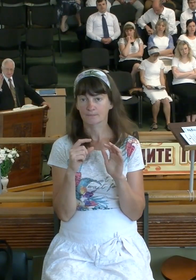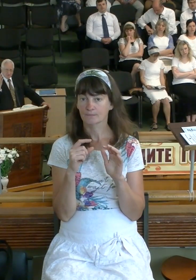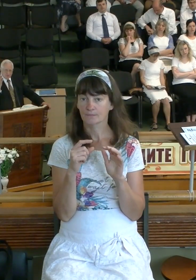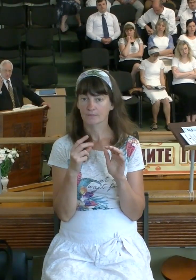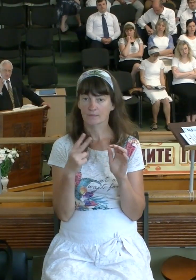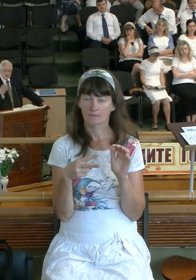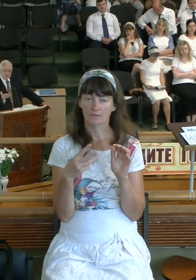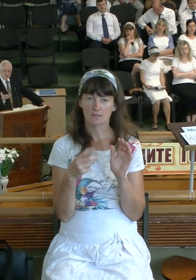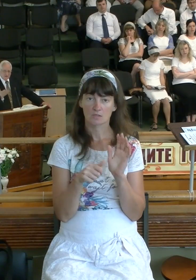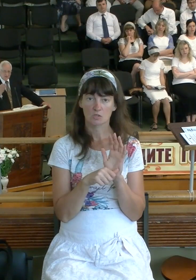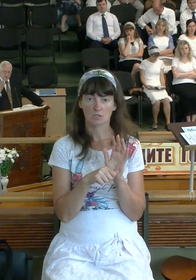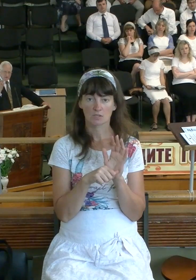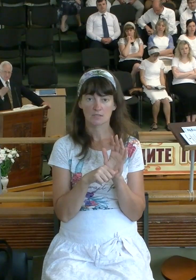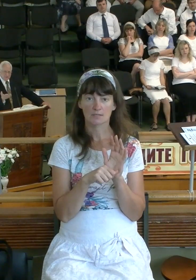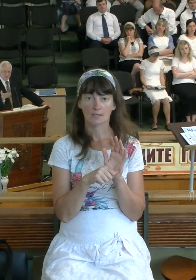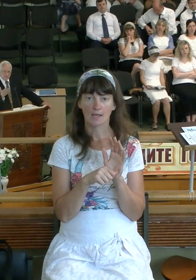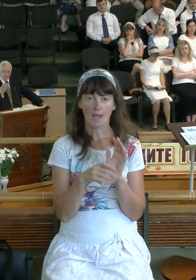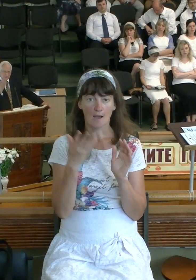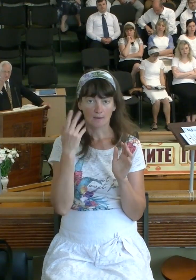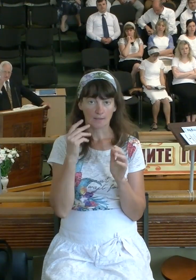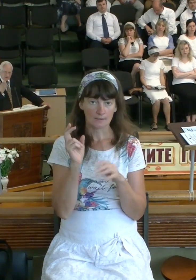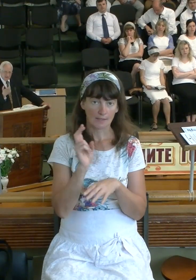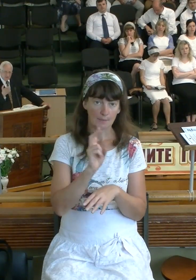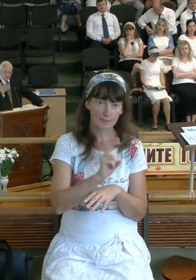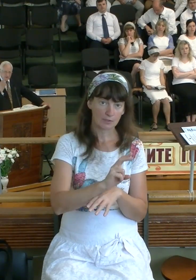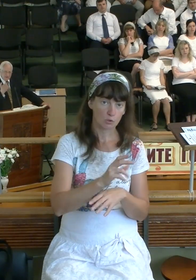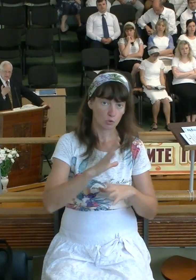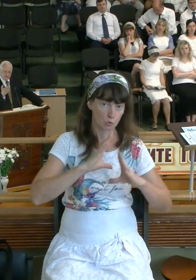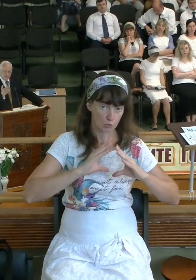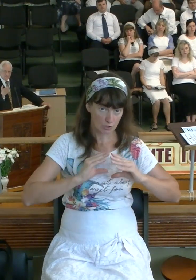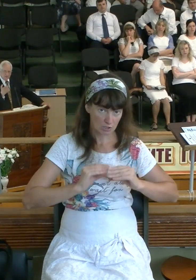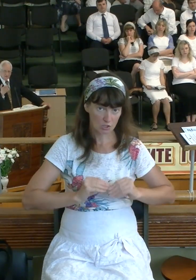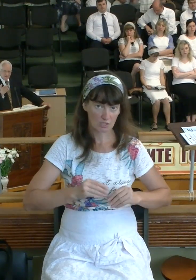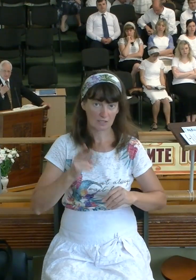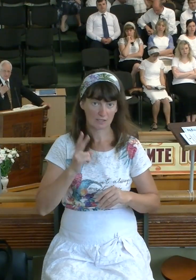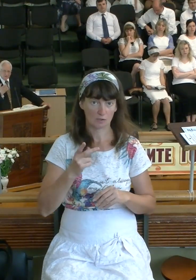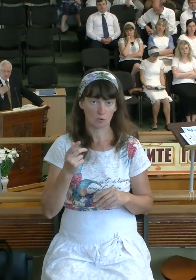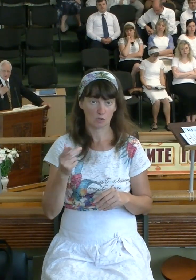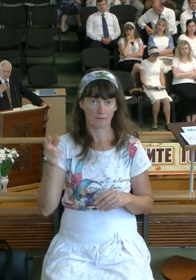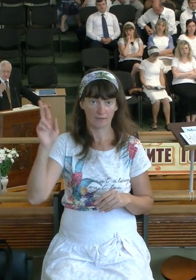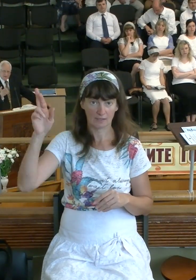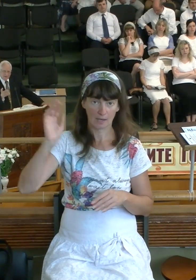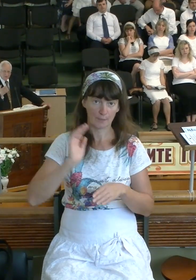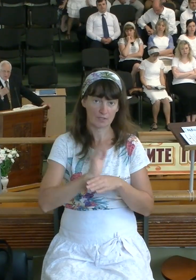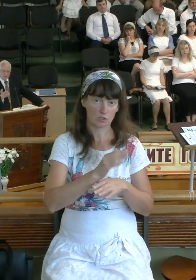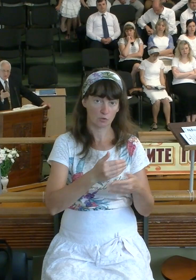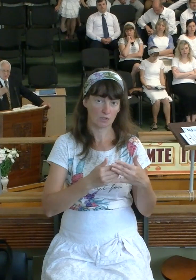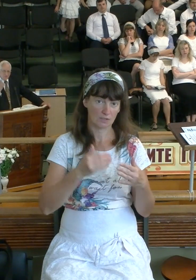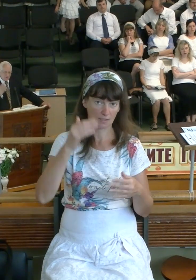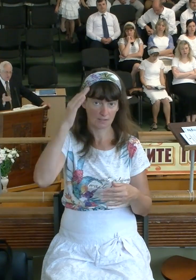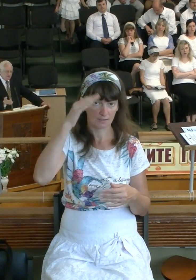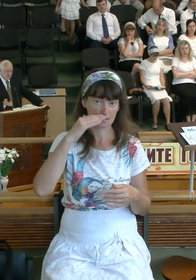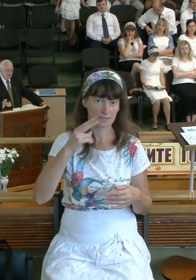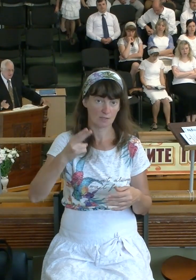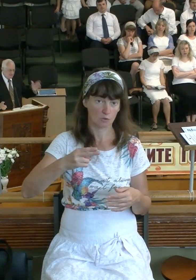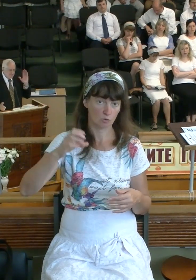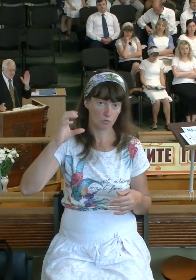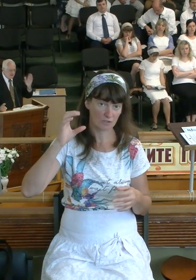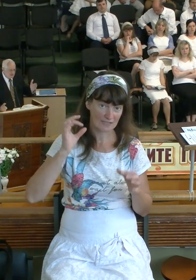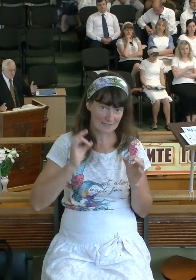15:26. Когда же придет утешитель, которого я пошлю вам от Отца, Дух истины, который от Отца исходит, Он